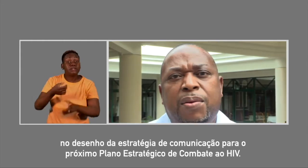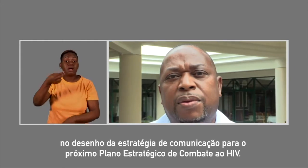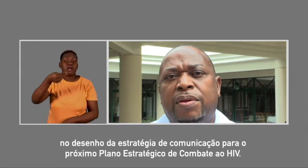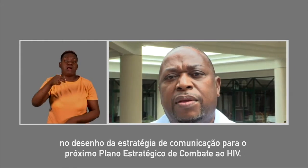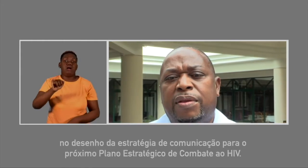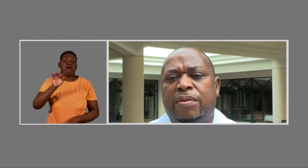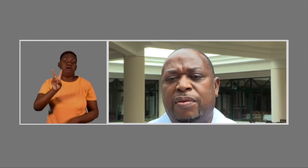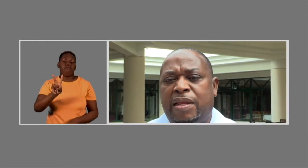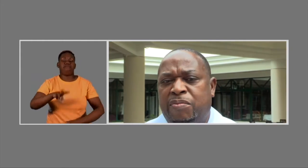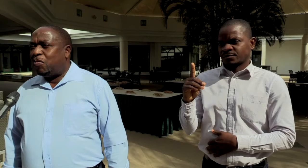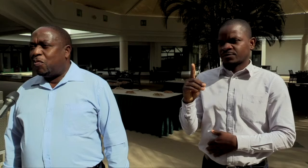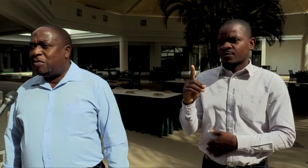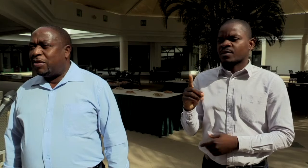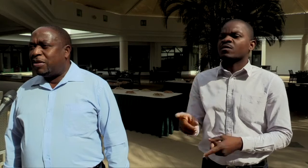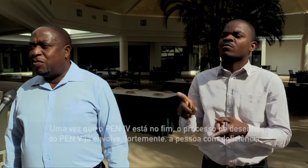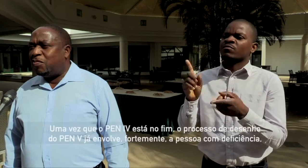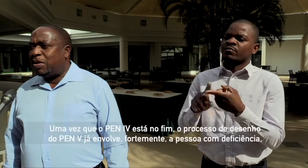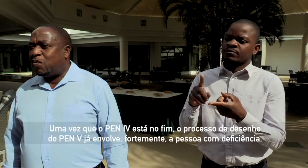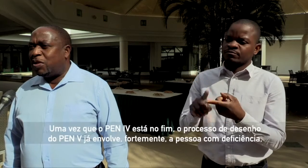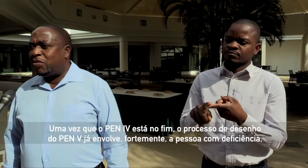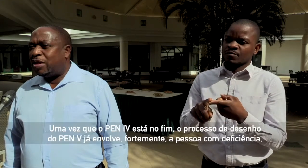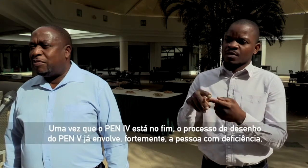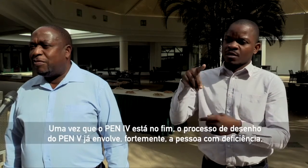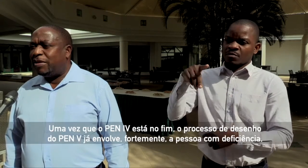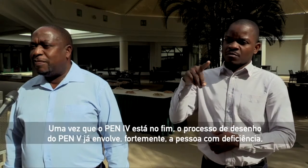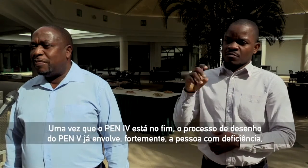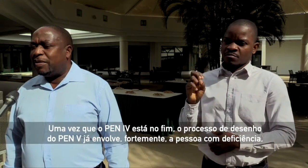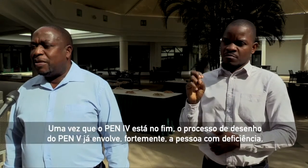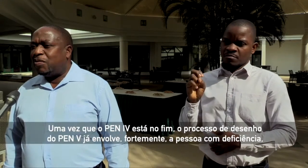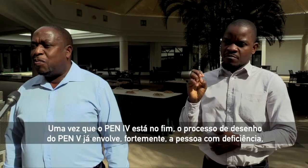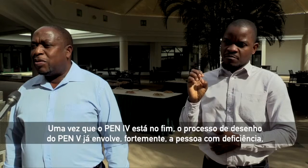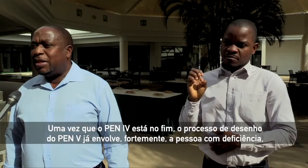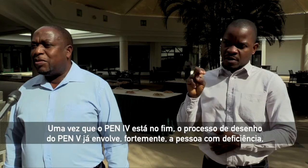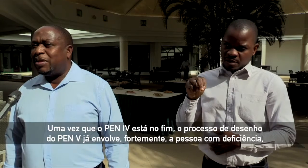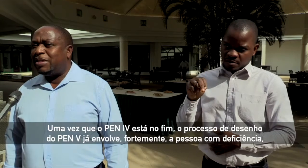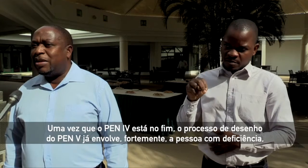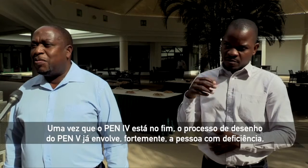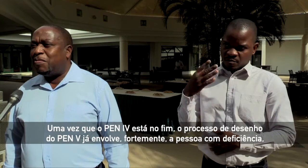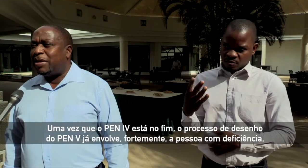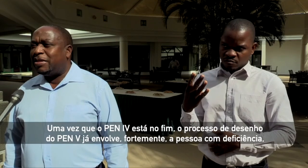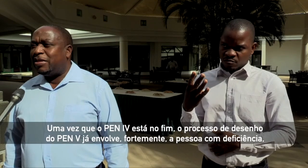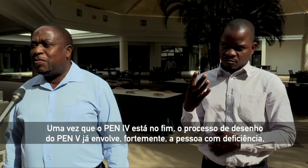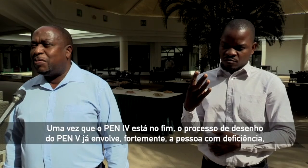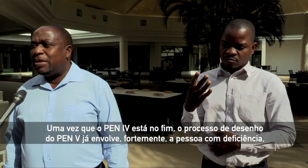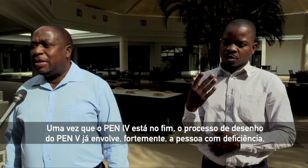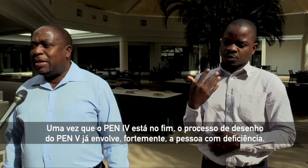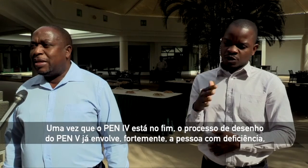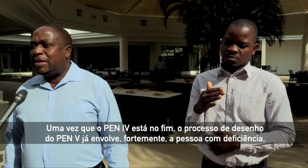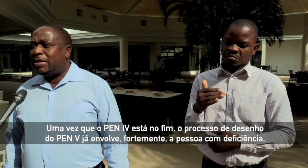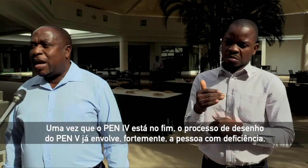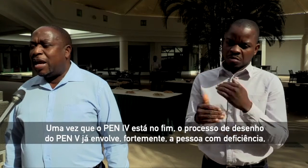ao HIV. Uma vez que o Peno 4 está no fim, o processo de desenho do Peno 5